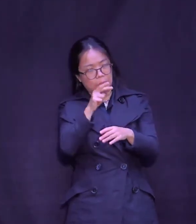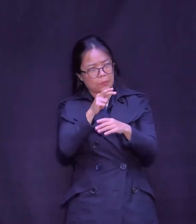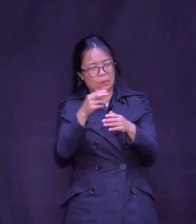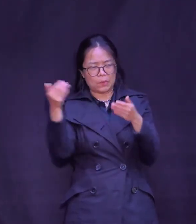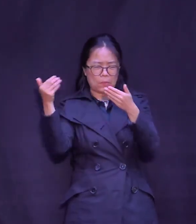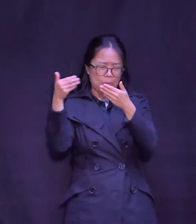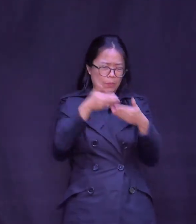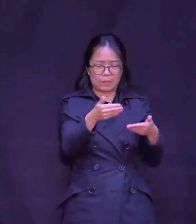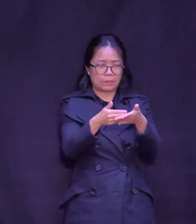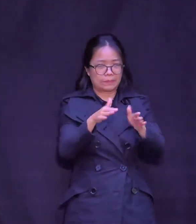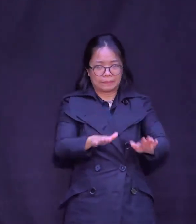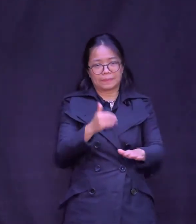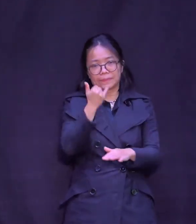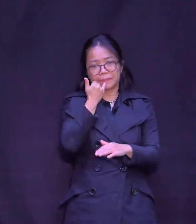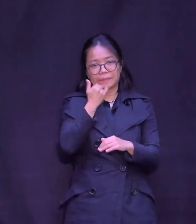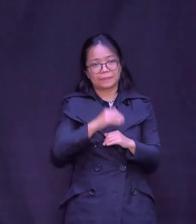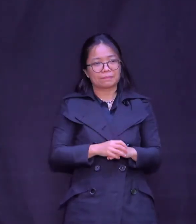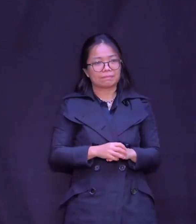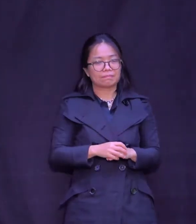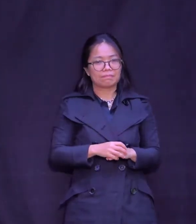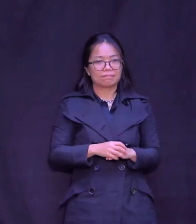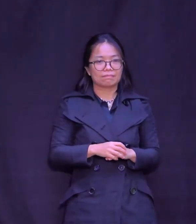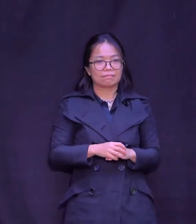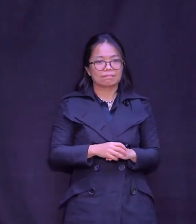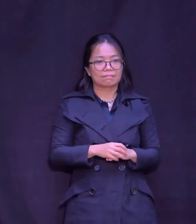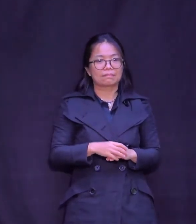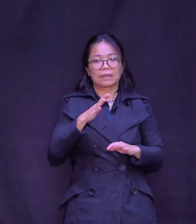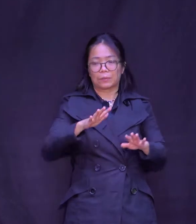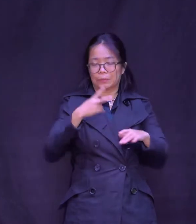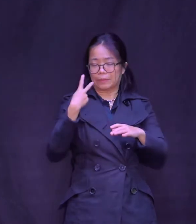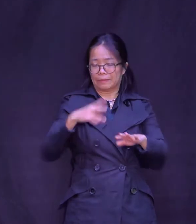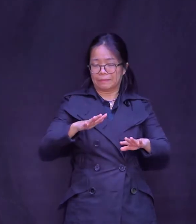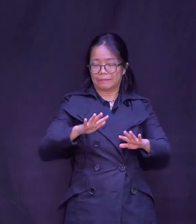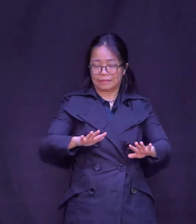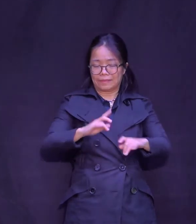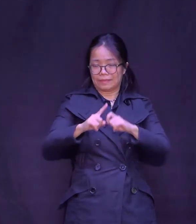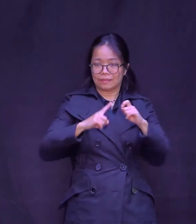留到现在。好，那另外呢今年其实